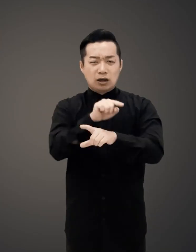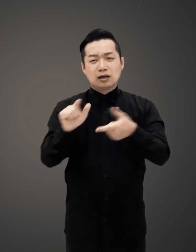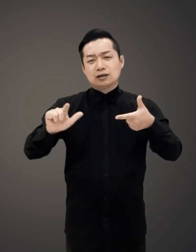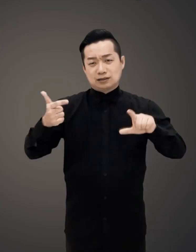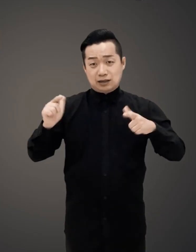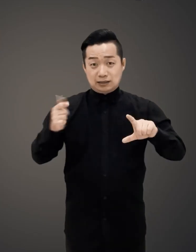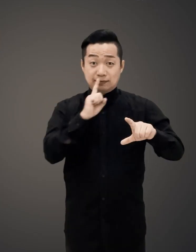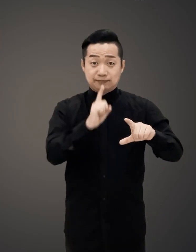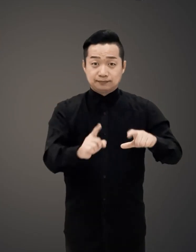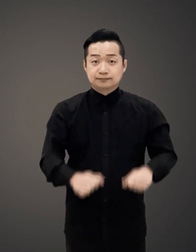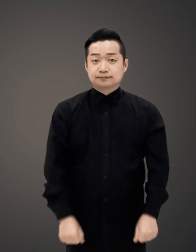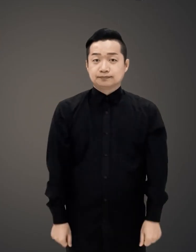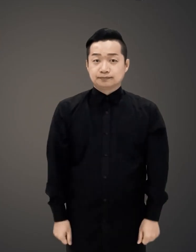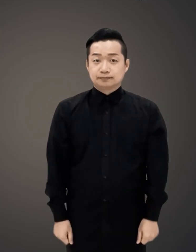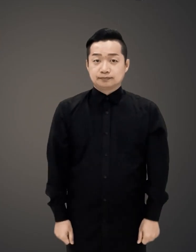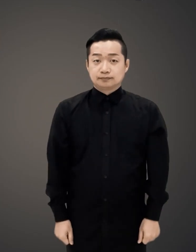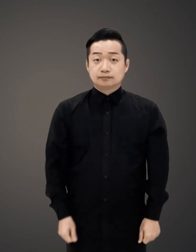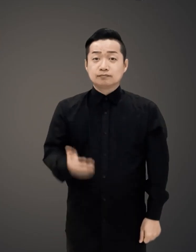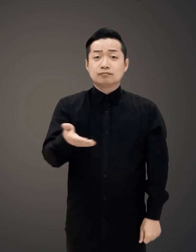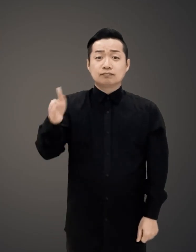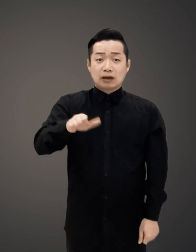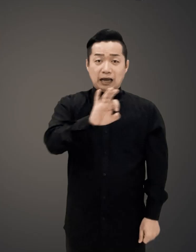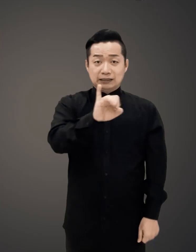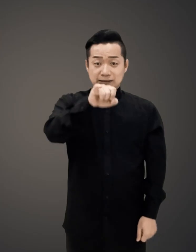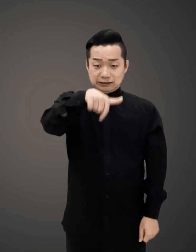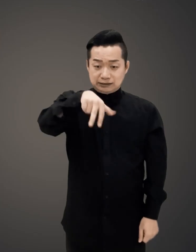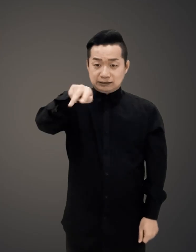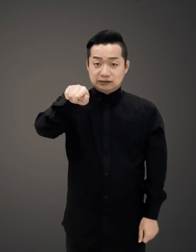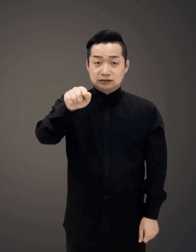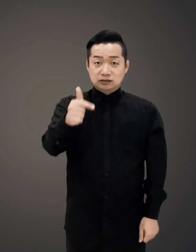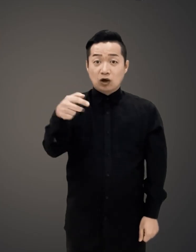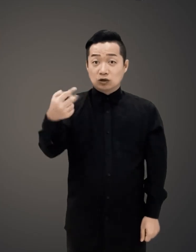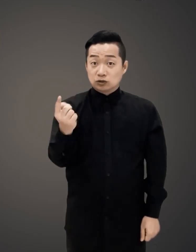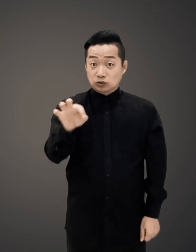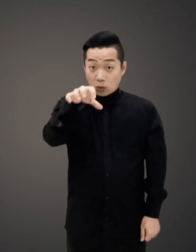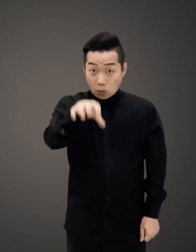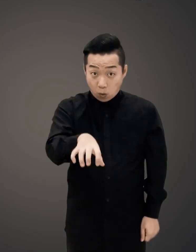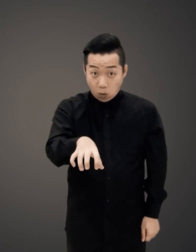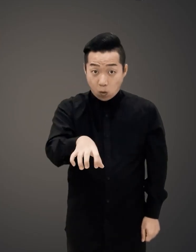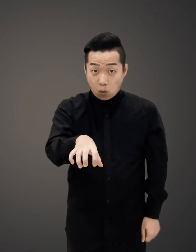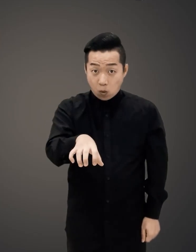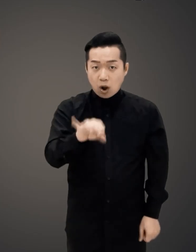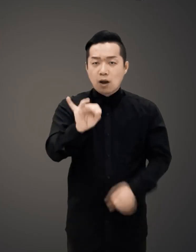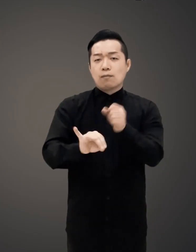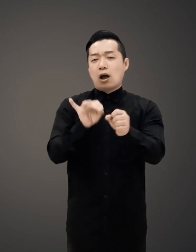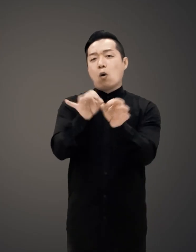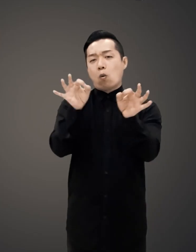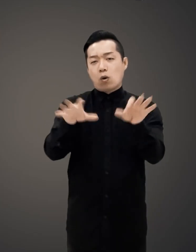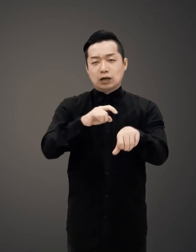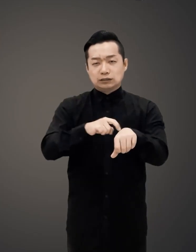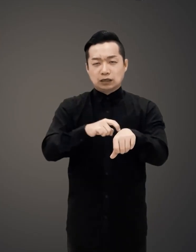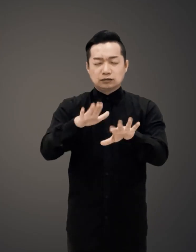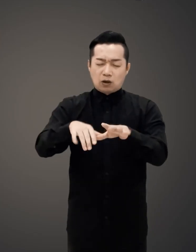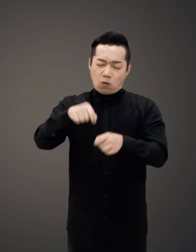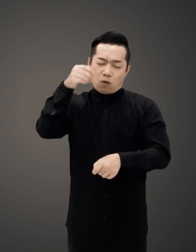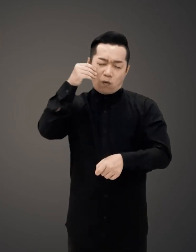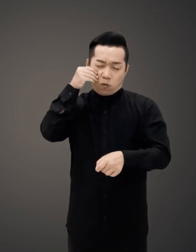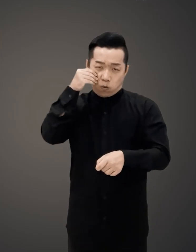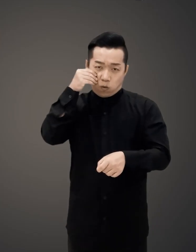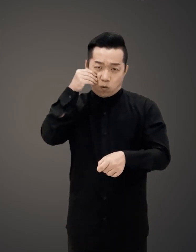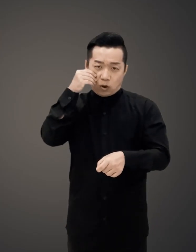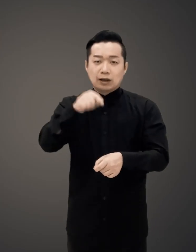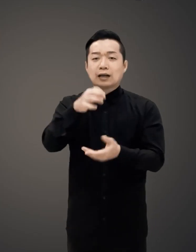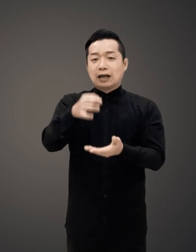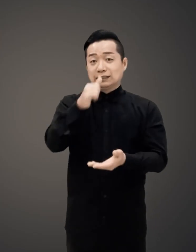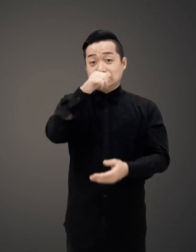다른 특색을 나타내고 있습니다. 하지만 이 익선동은 그 자체로 100년 동안의 시간을 잘 담고 있는